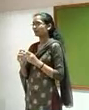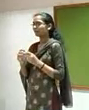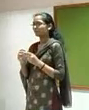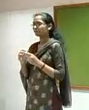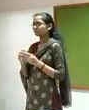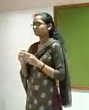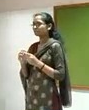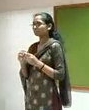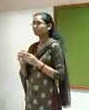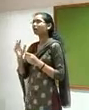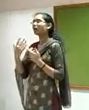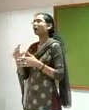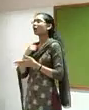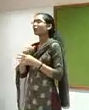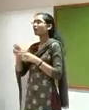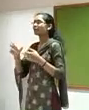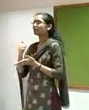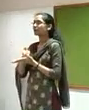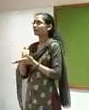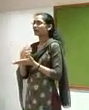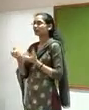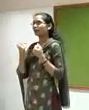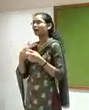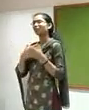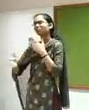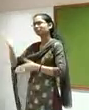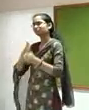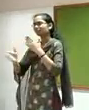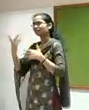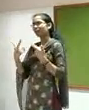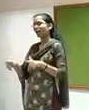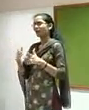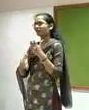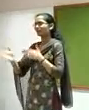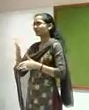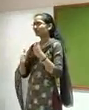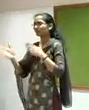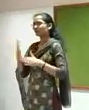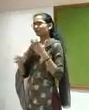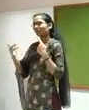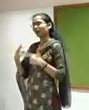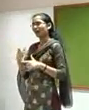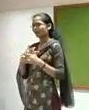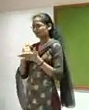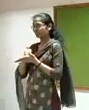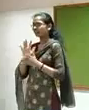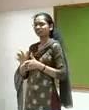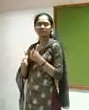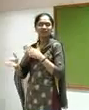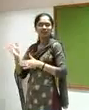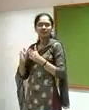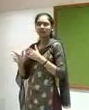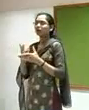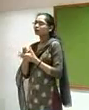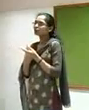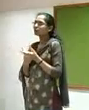fundamental rights and go even if 15 and 16 have not been amended. See, मैं आपको कहीं पे बोल रही हूँ कि दोनों चीजों